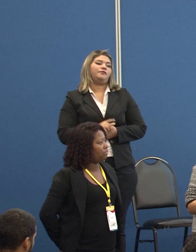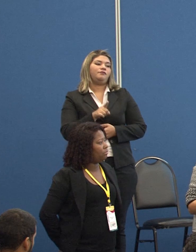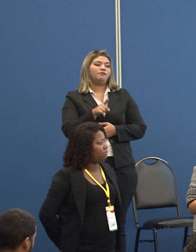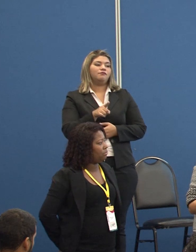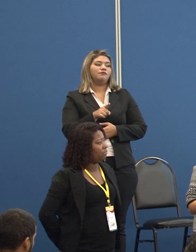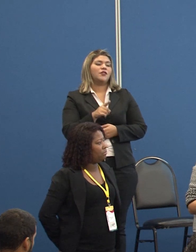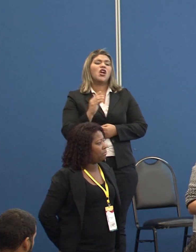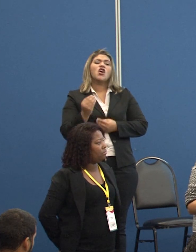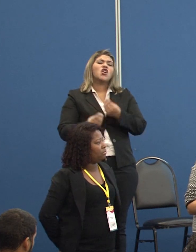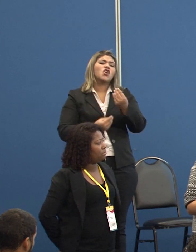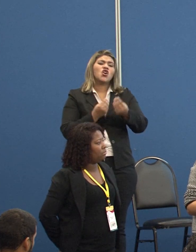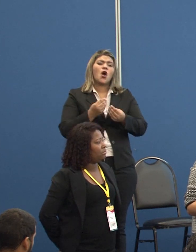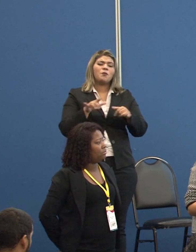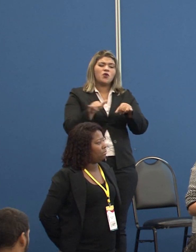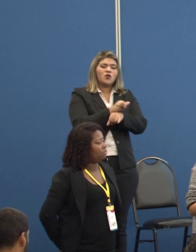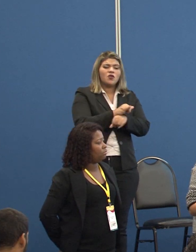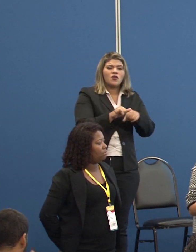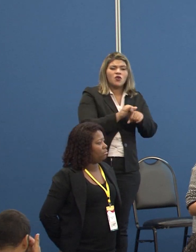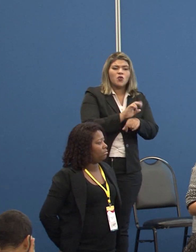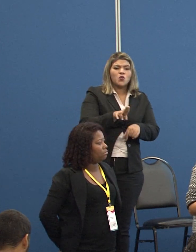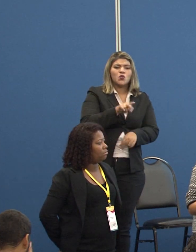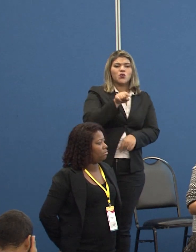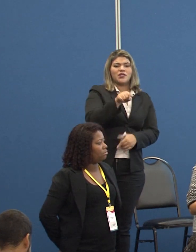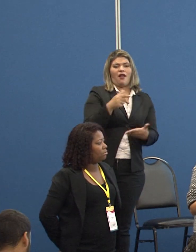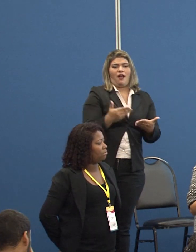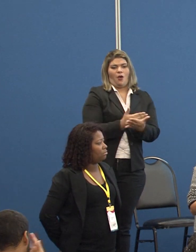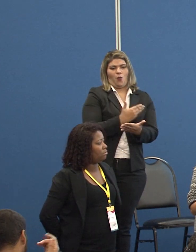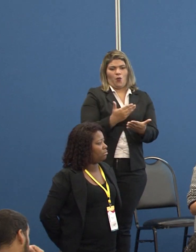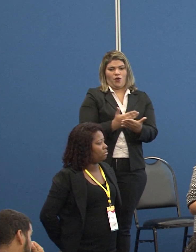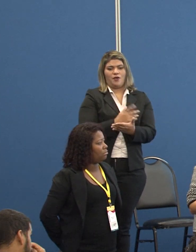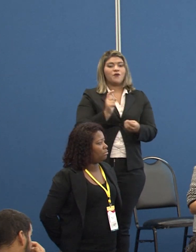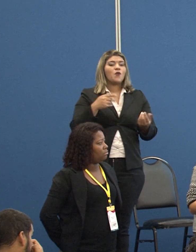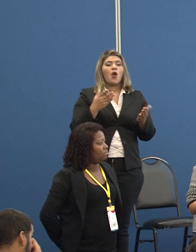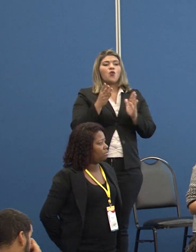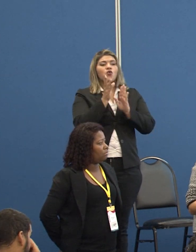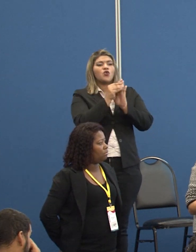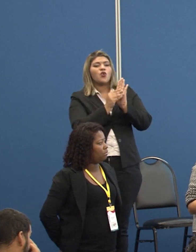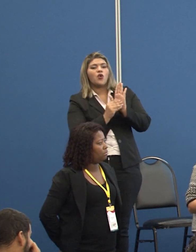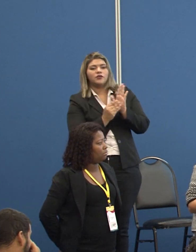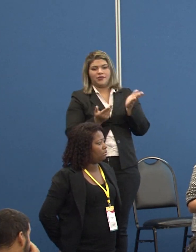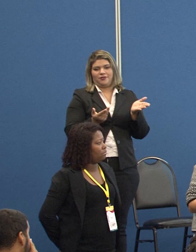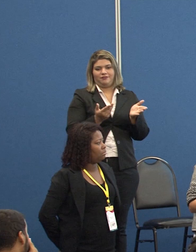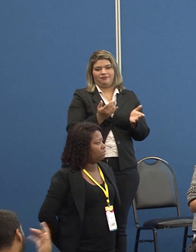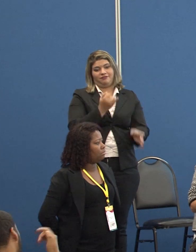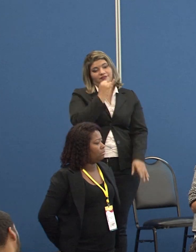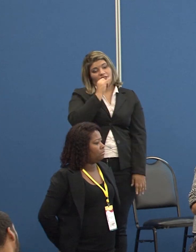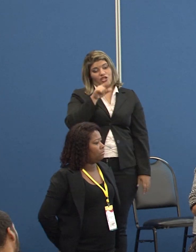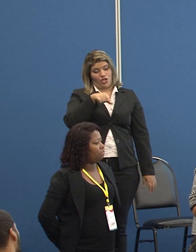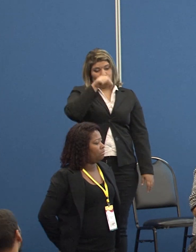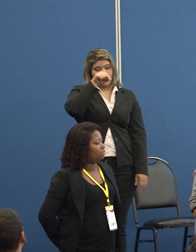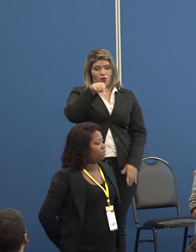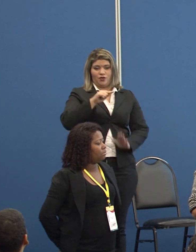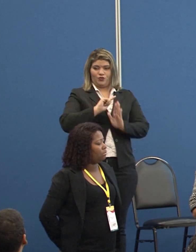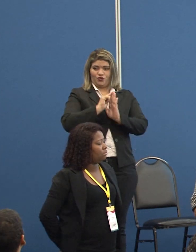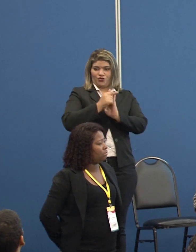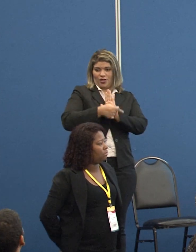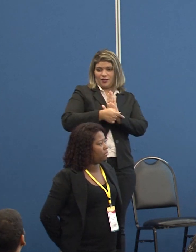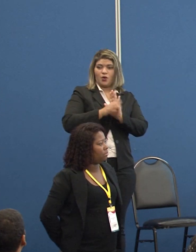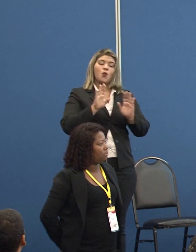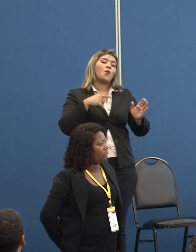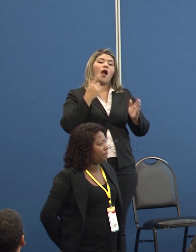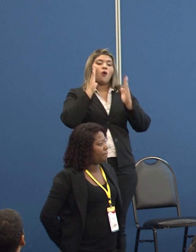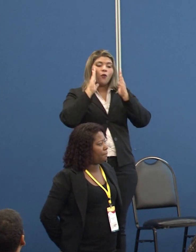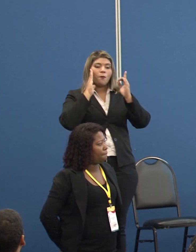posso trabalhar com esse livro? Que tipo de conteúdos? Então, eu escolhi esse gênero, eu vou ver qual é o meu público-alvo, e aí eu